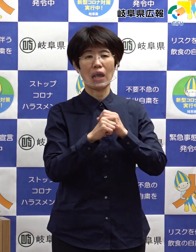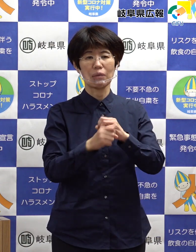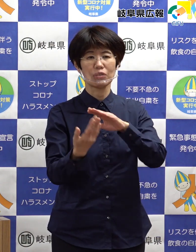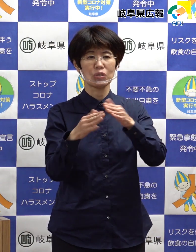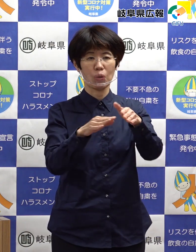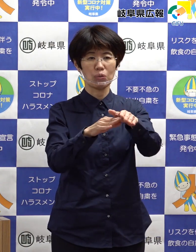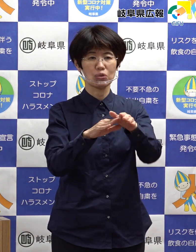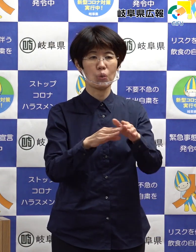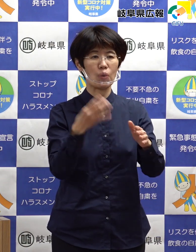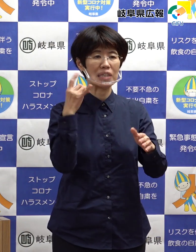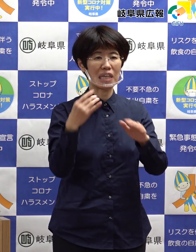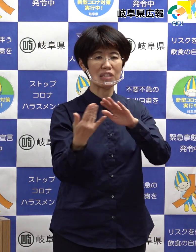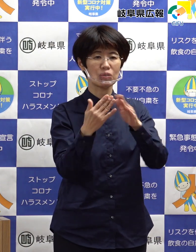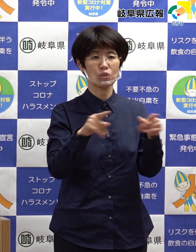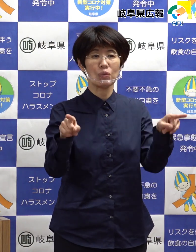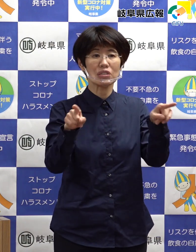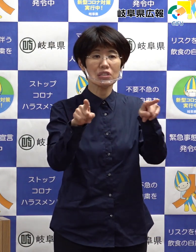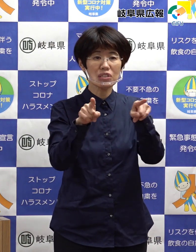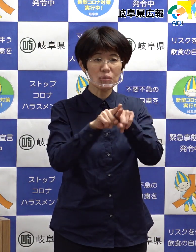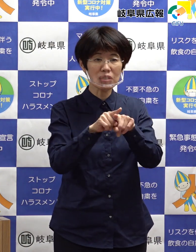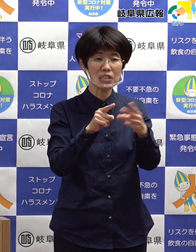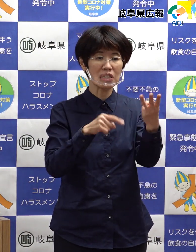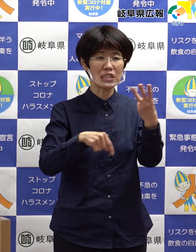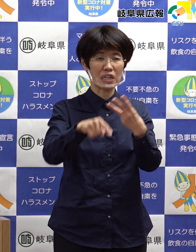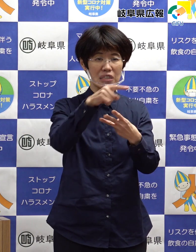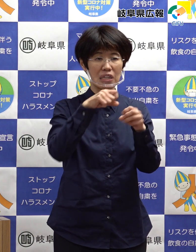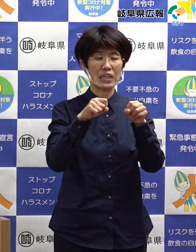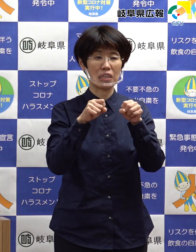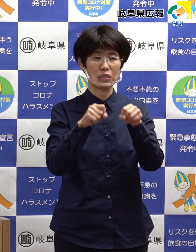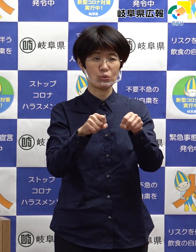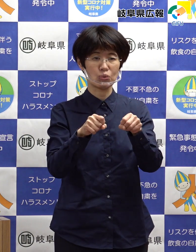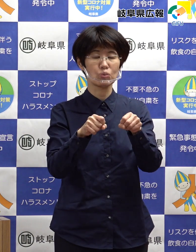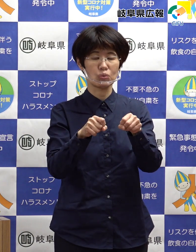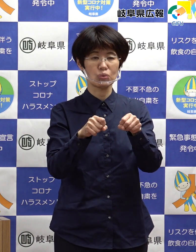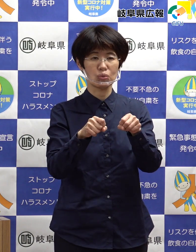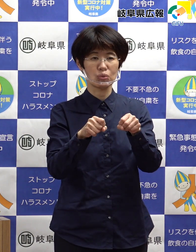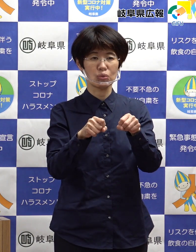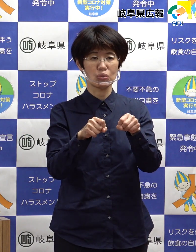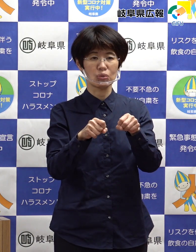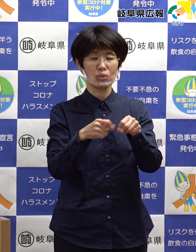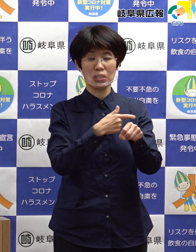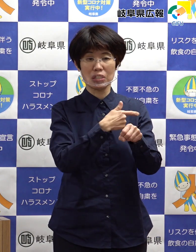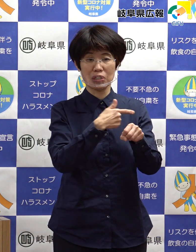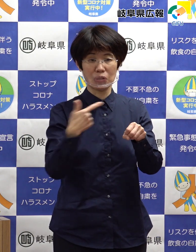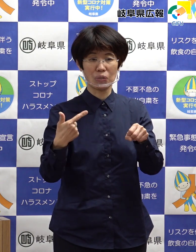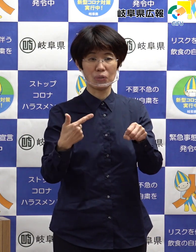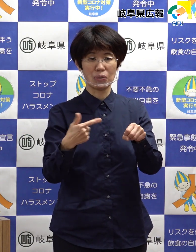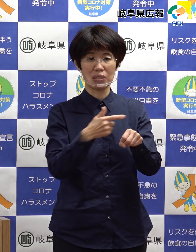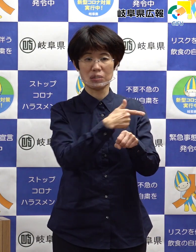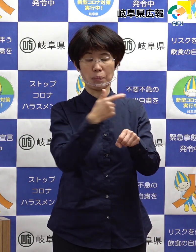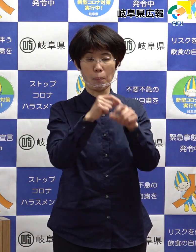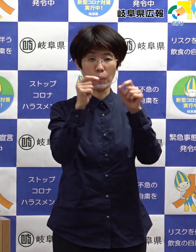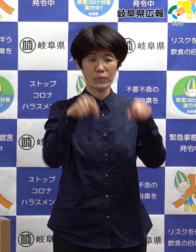長、それ劇団町長さんも一緒に、3社でやってるわけですよ。これちょっと深刻に受け止めて、